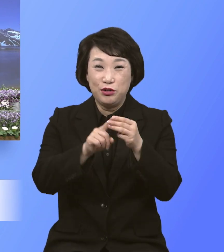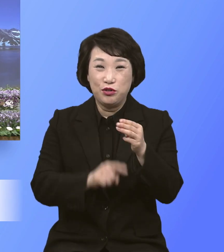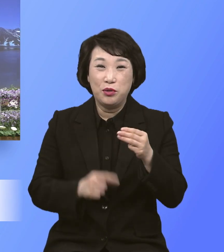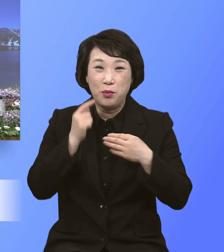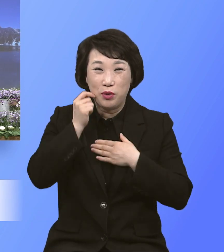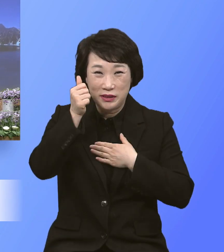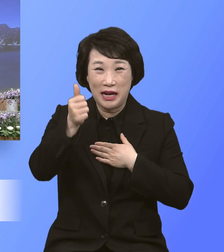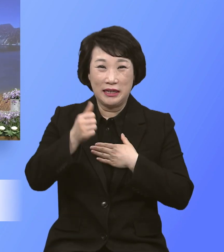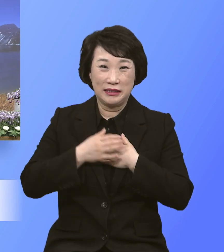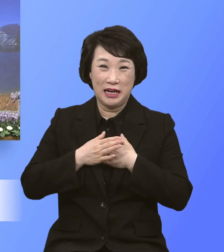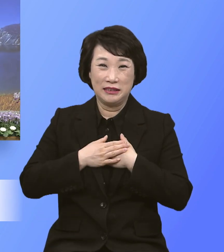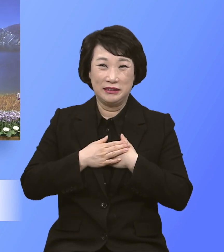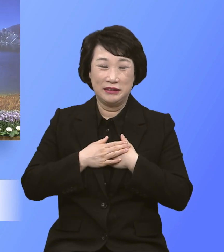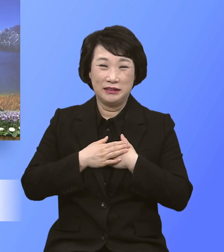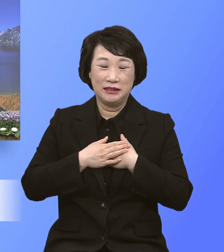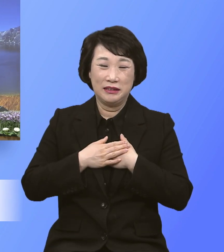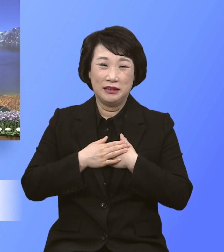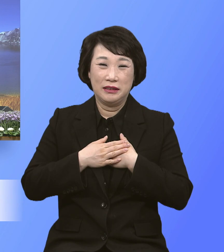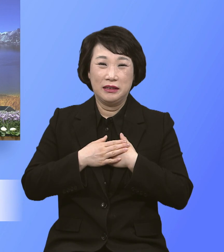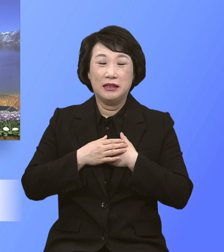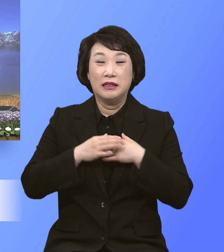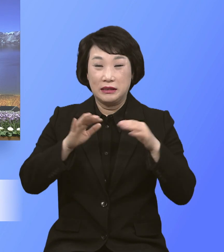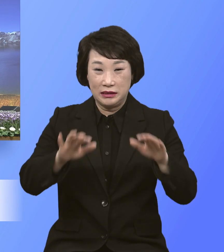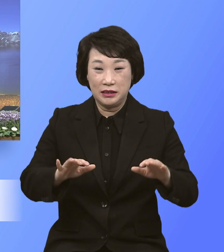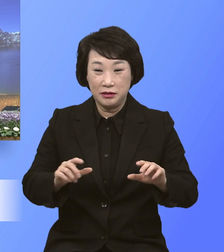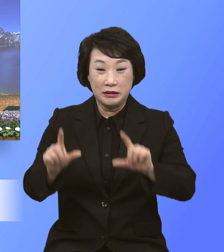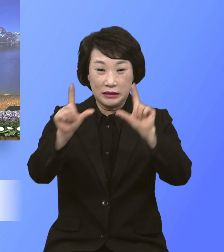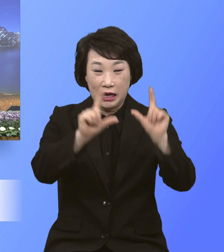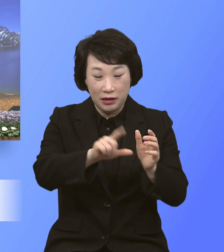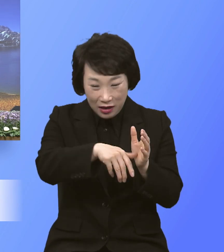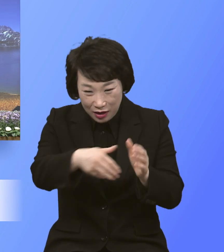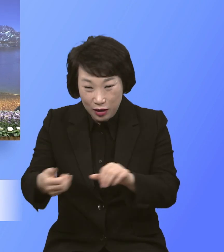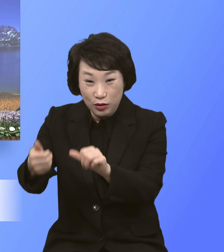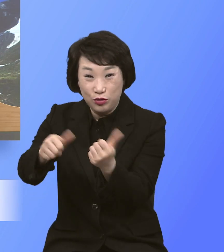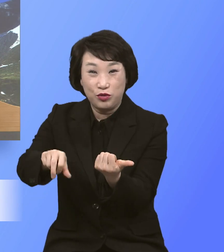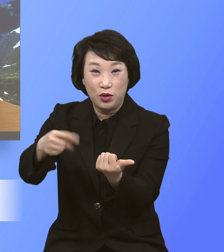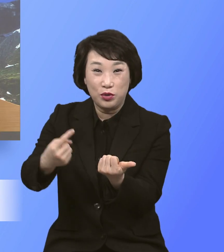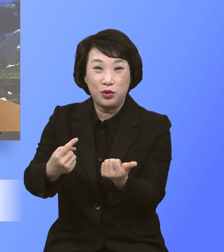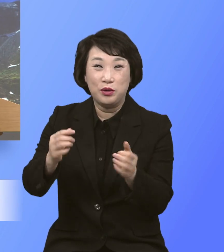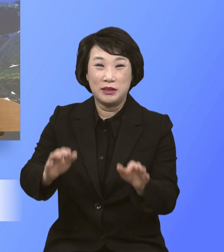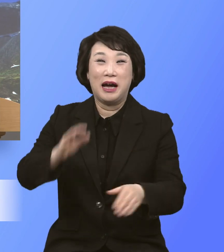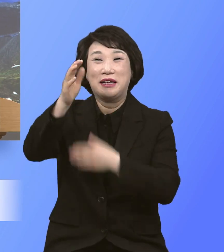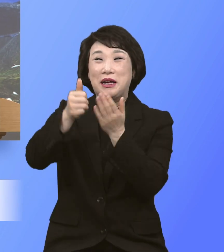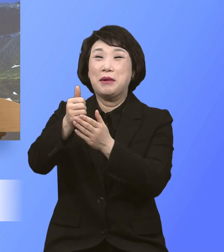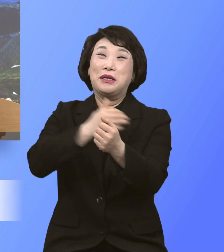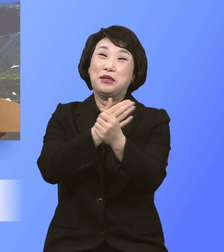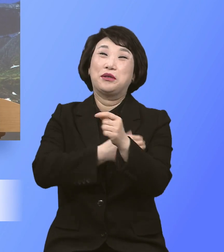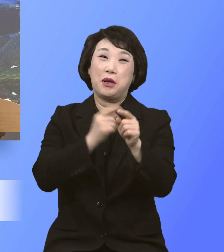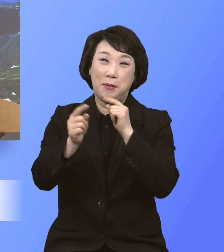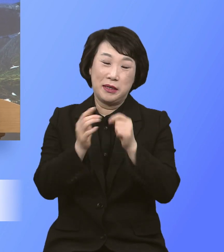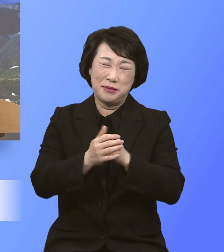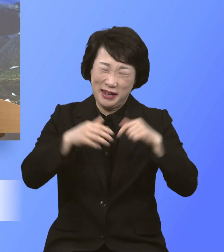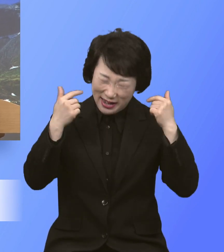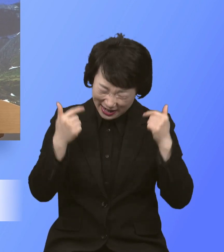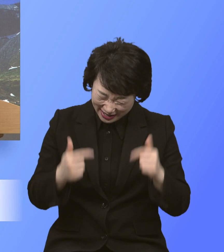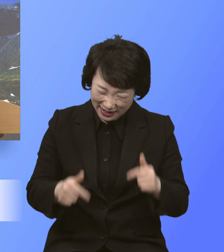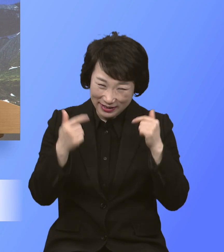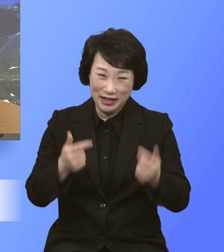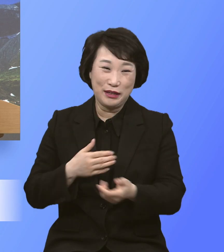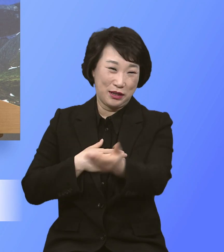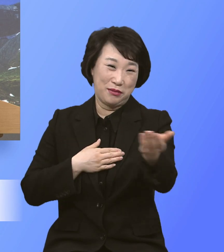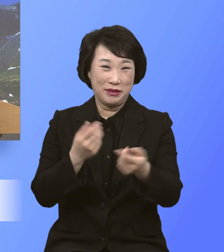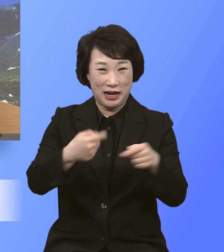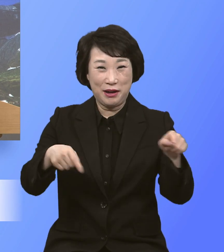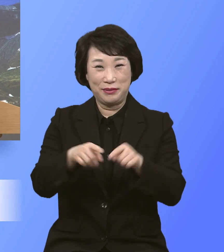윤석준 목사가 이 시대를 살다 갈지라도 하나님의 능력의 말씀은 언제나